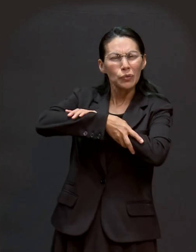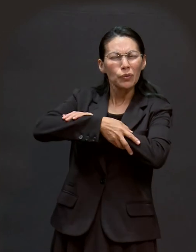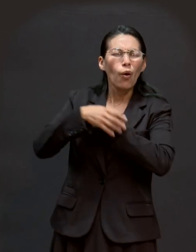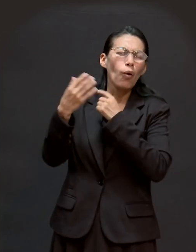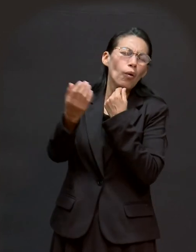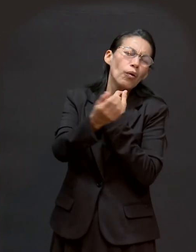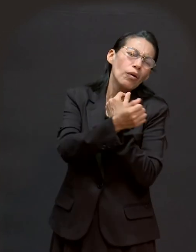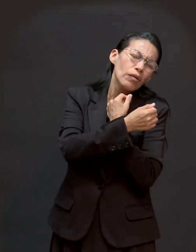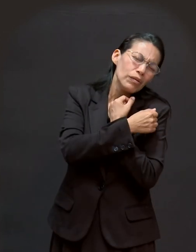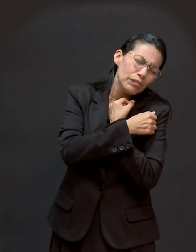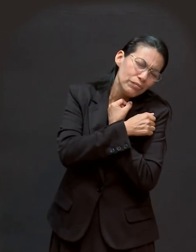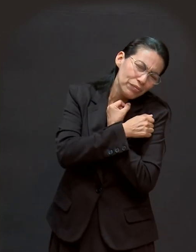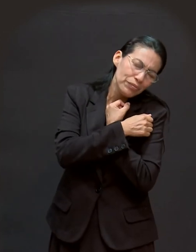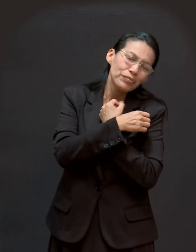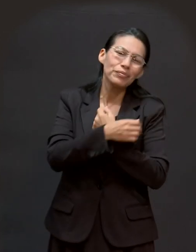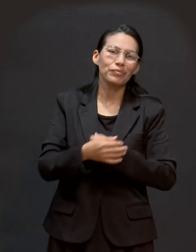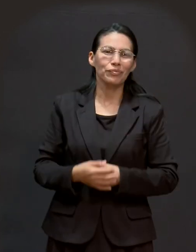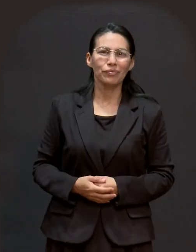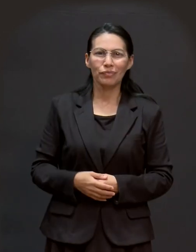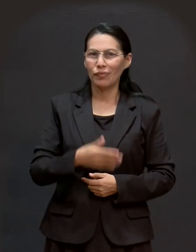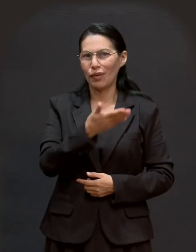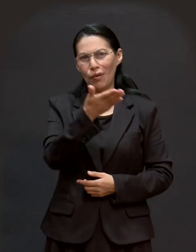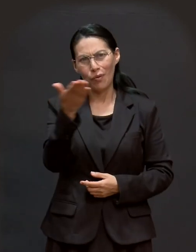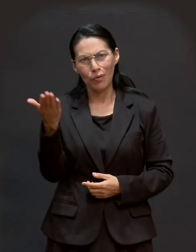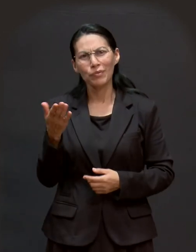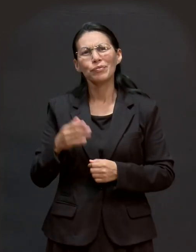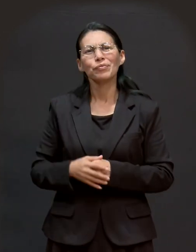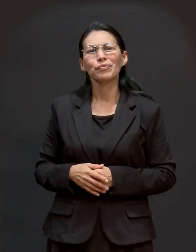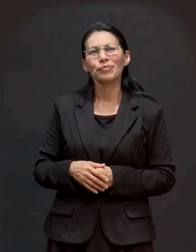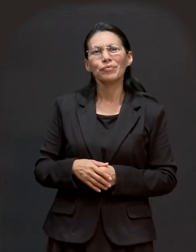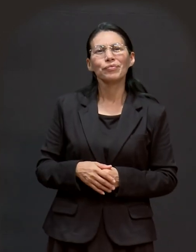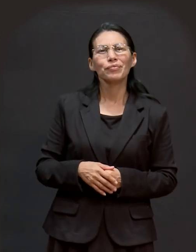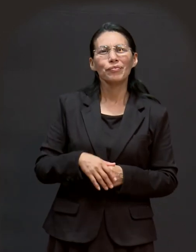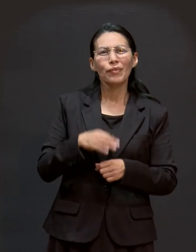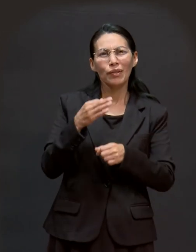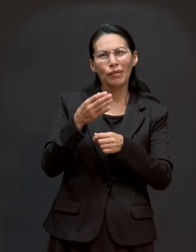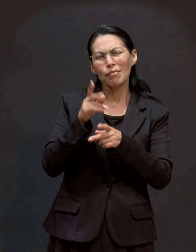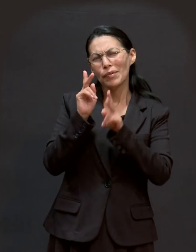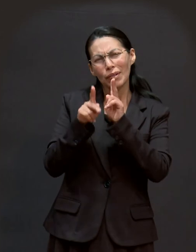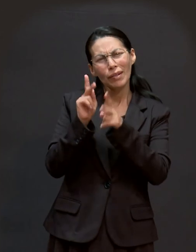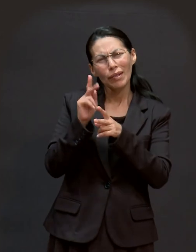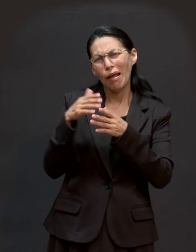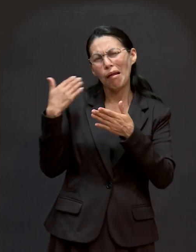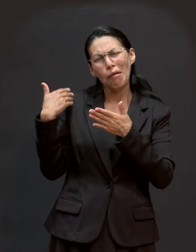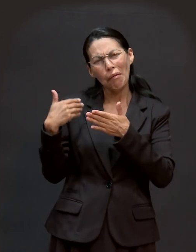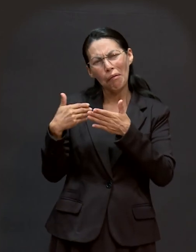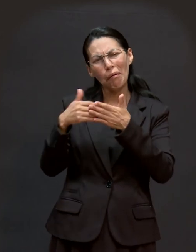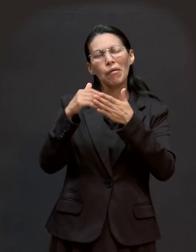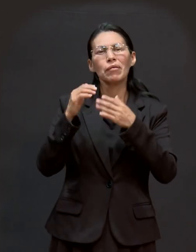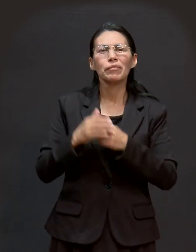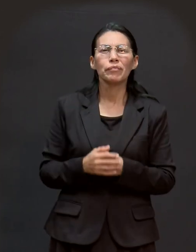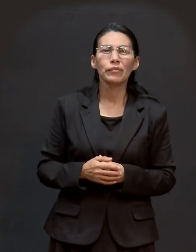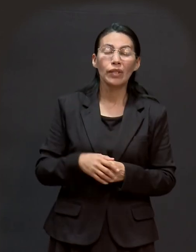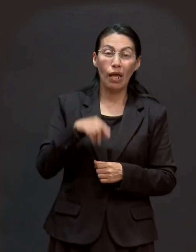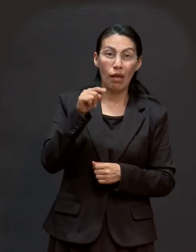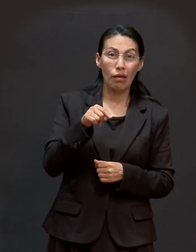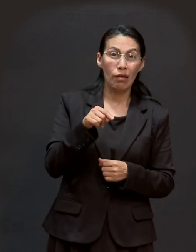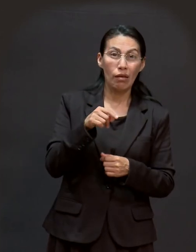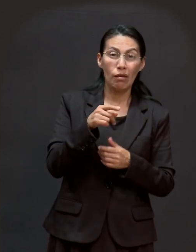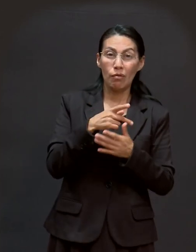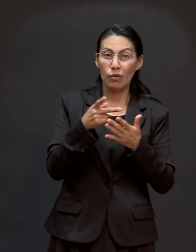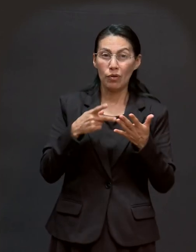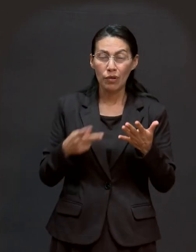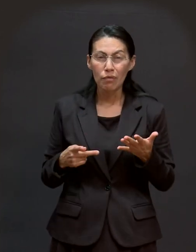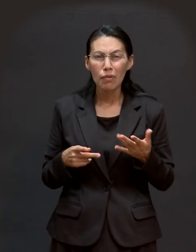brazo de dios también te estaban hasta luego y eso es lo que queremos y que hemos comentado con ustedes muchas veces